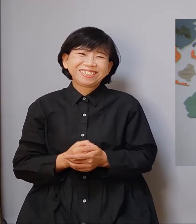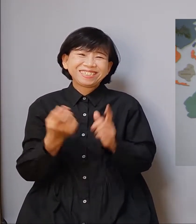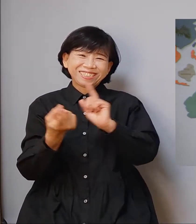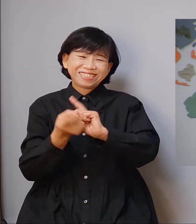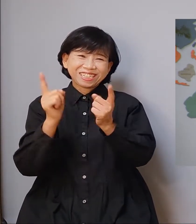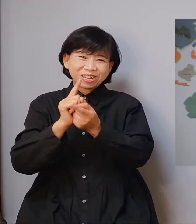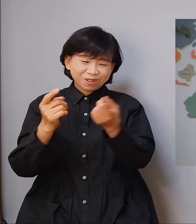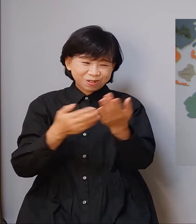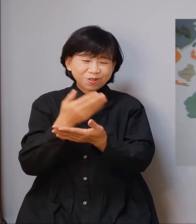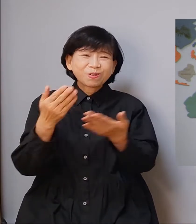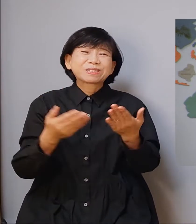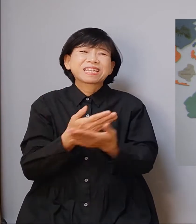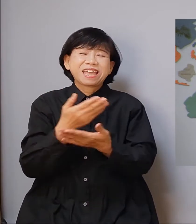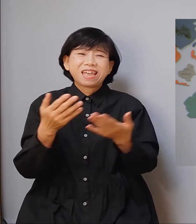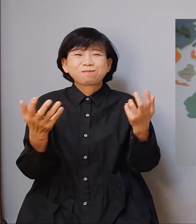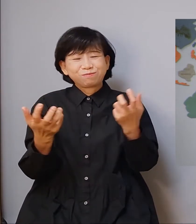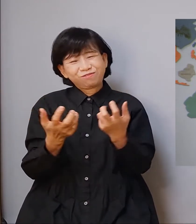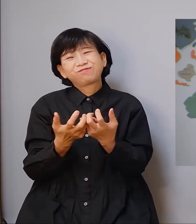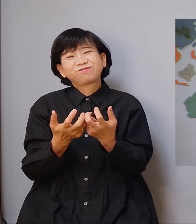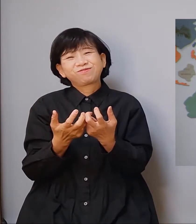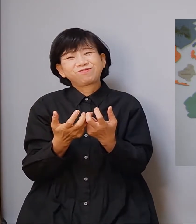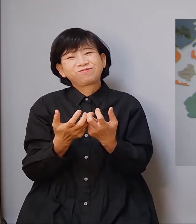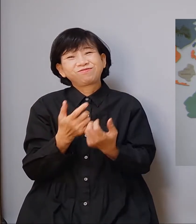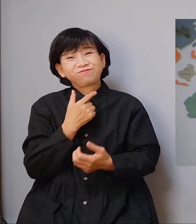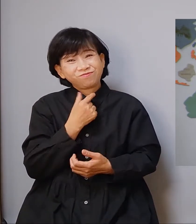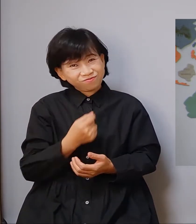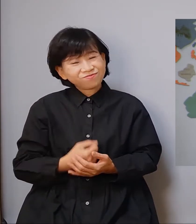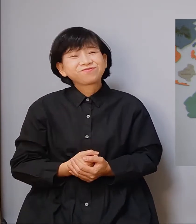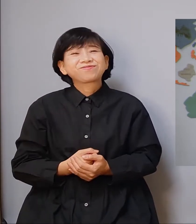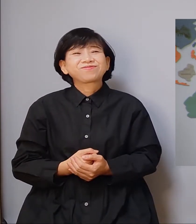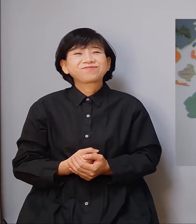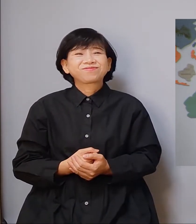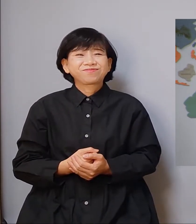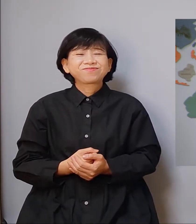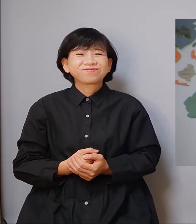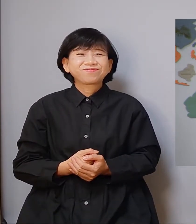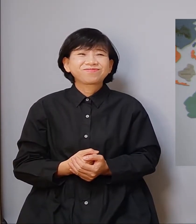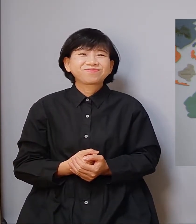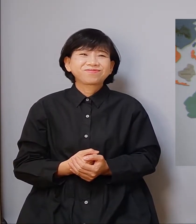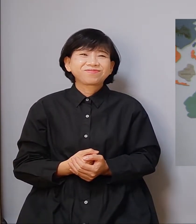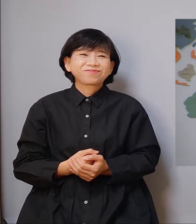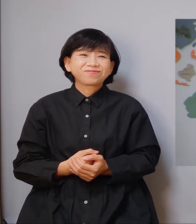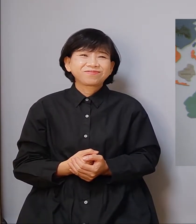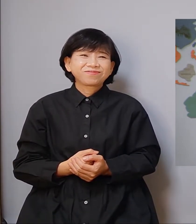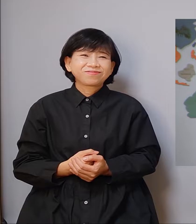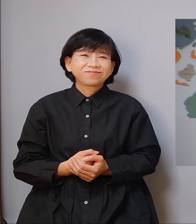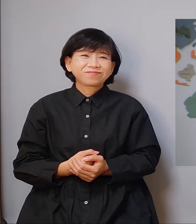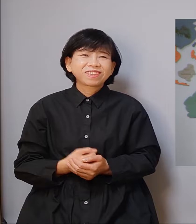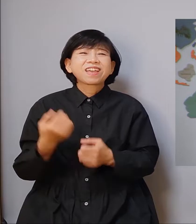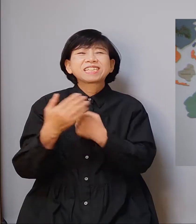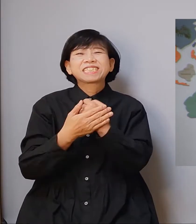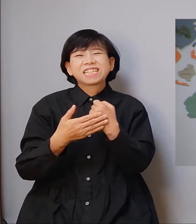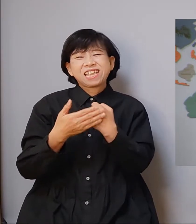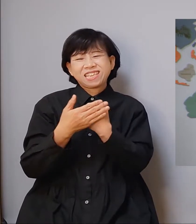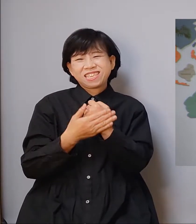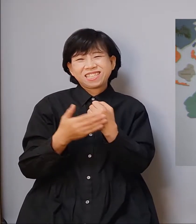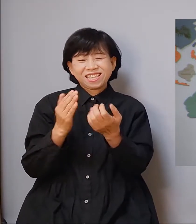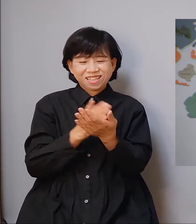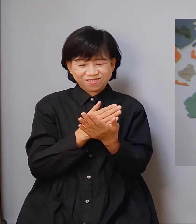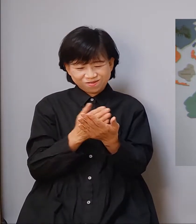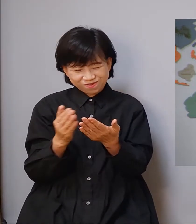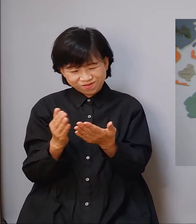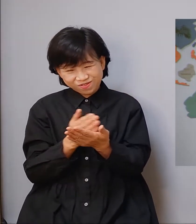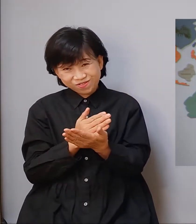좀 풍성한 교회가 돼야 되는데 그 부분들이 좀 어렵지 않습니까? 그래서 그 은혜를 좀 나누시고 그러시면 좋을